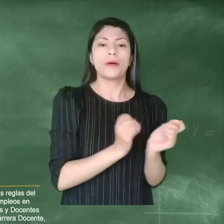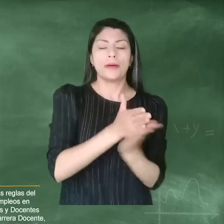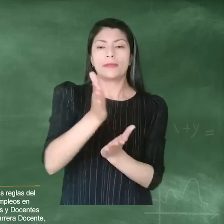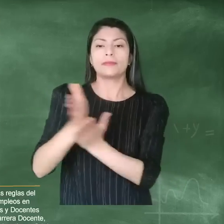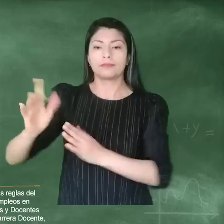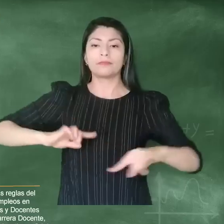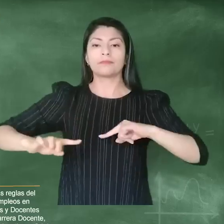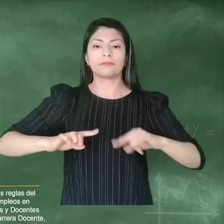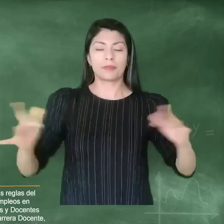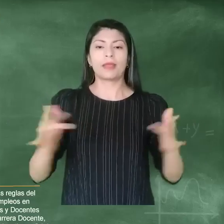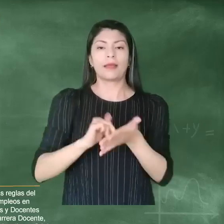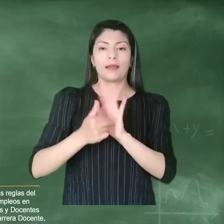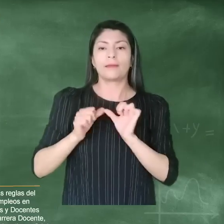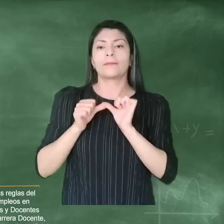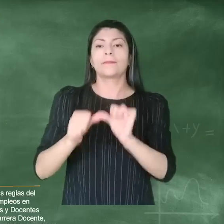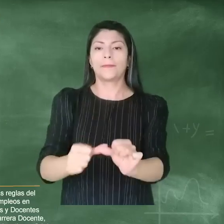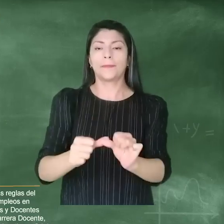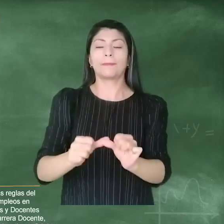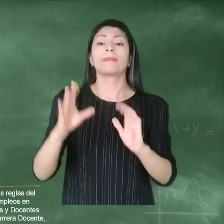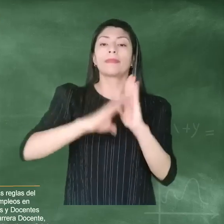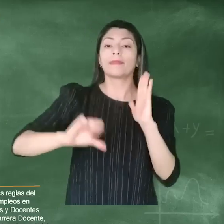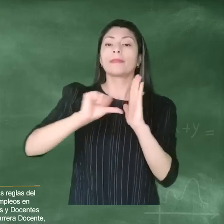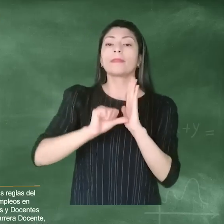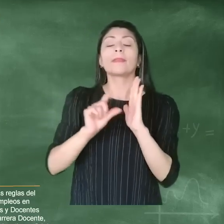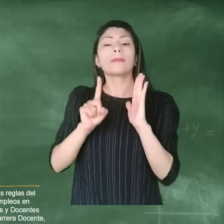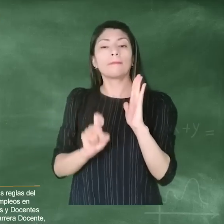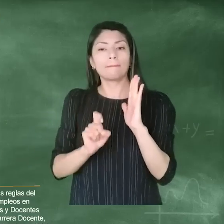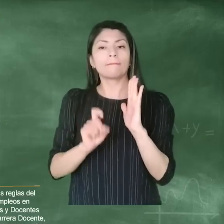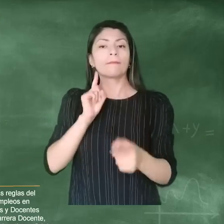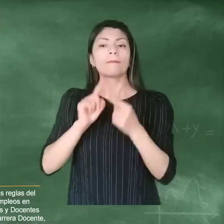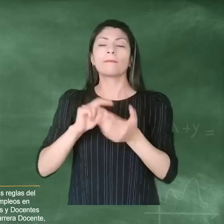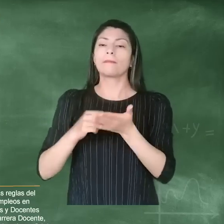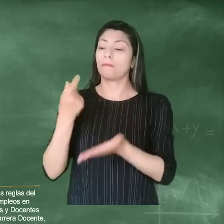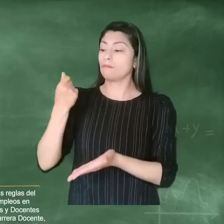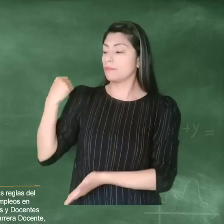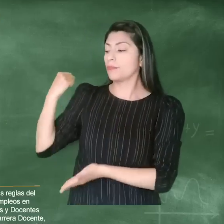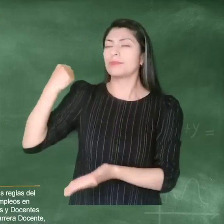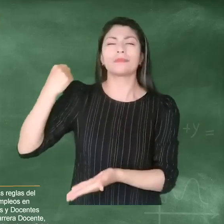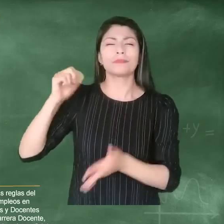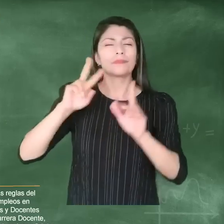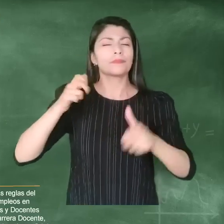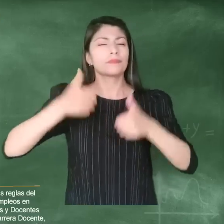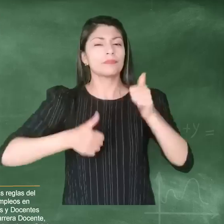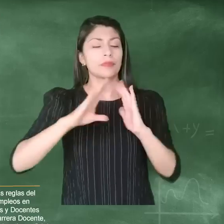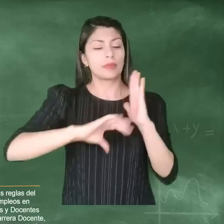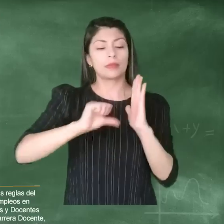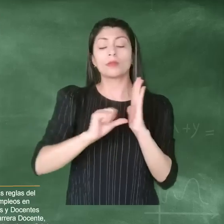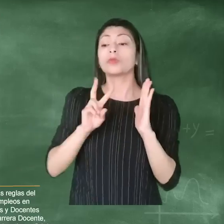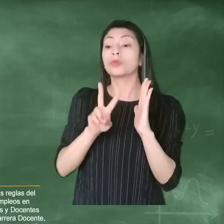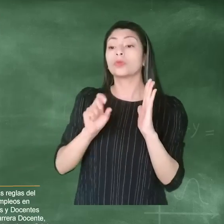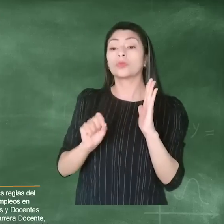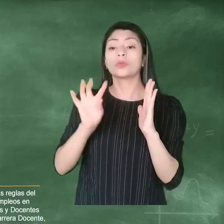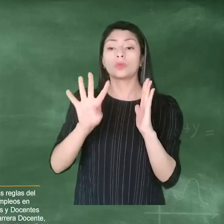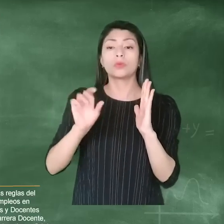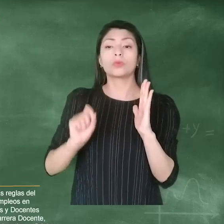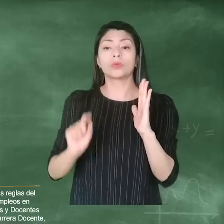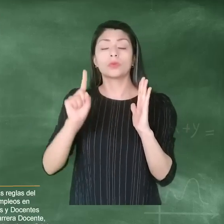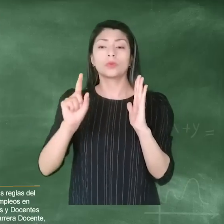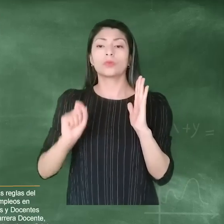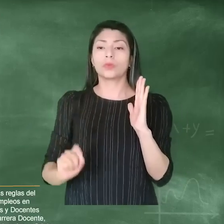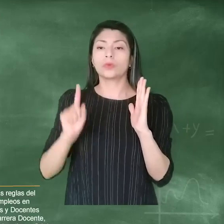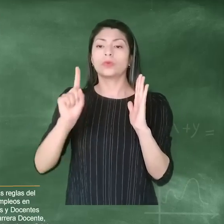de carrera administrativa. Artículo 6. Financiación. De conformidad con el